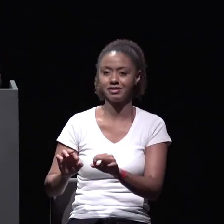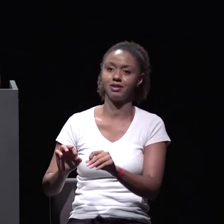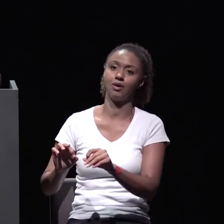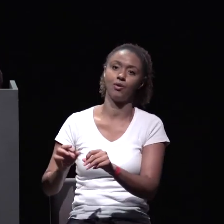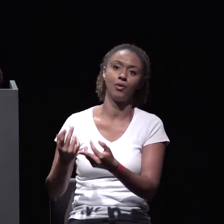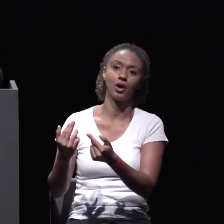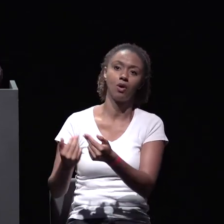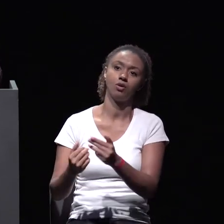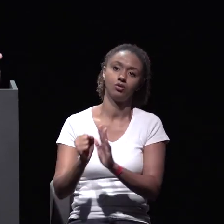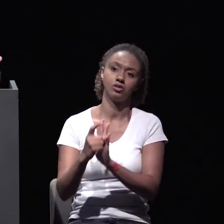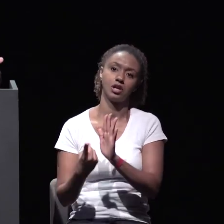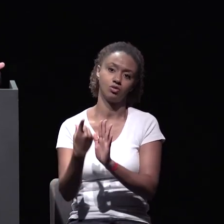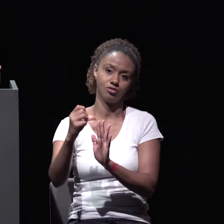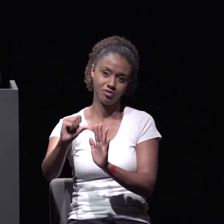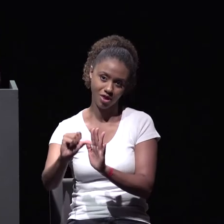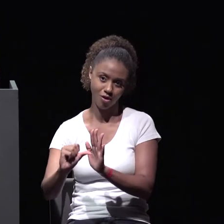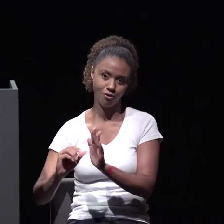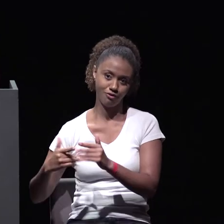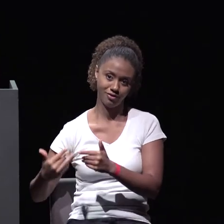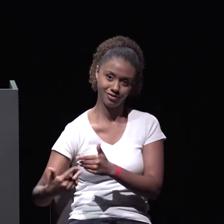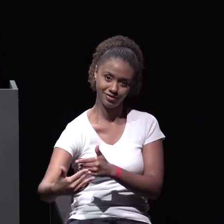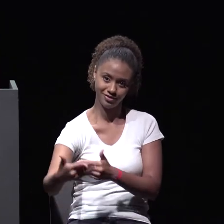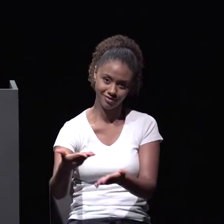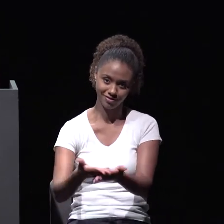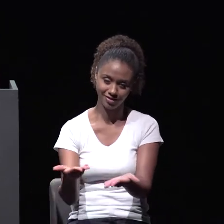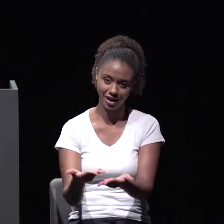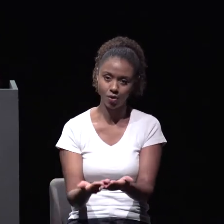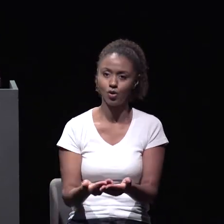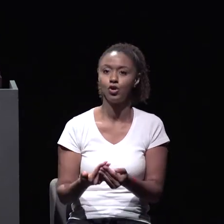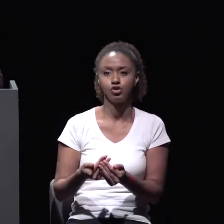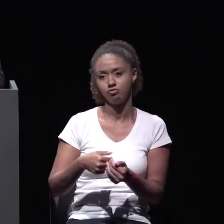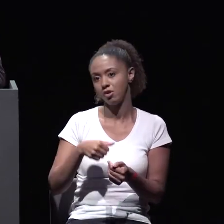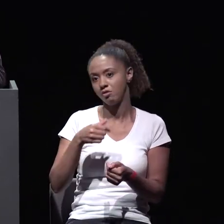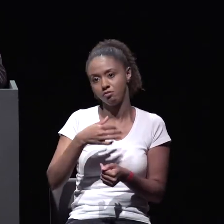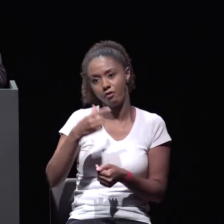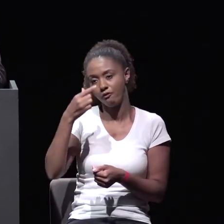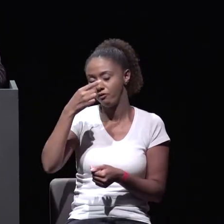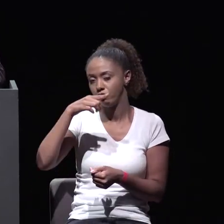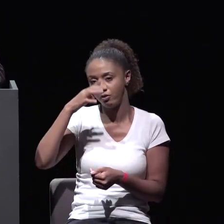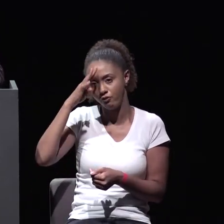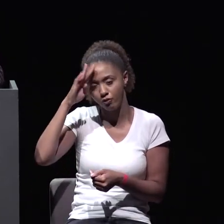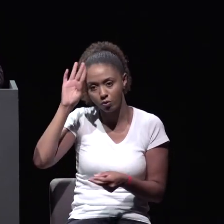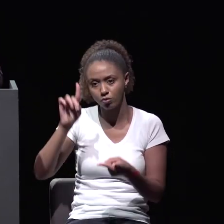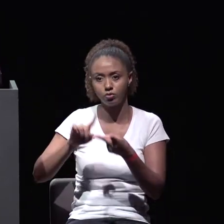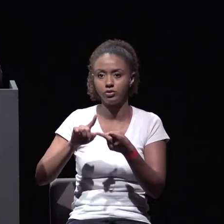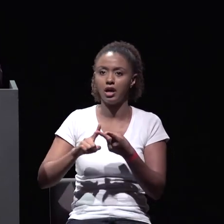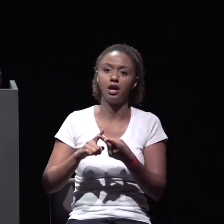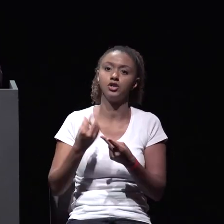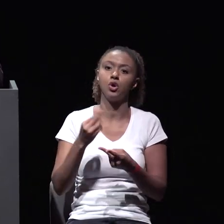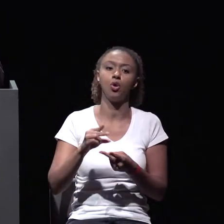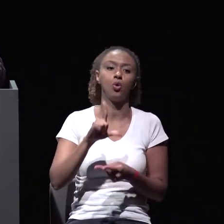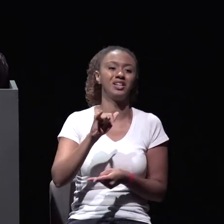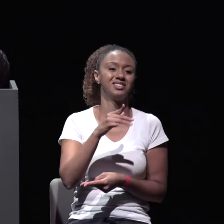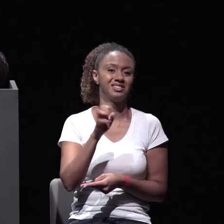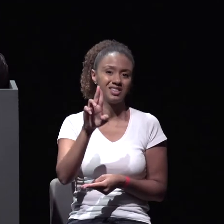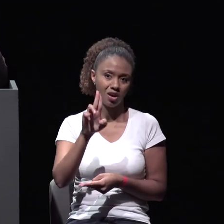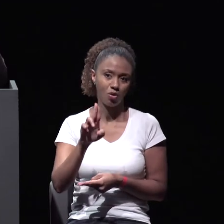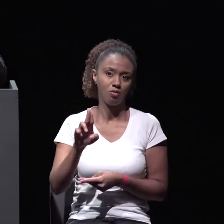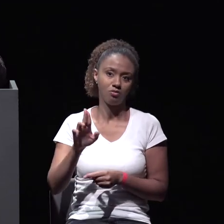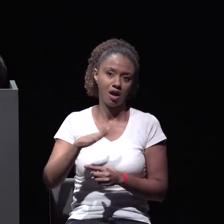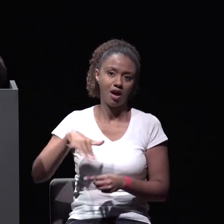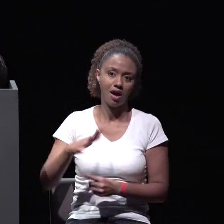do século 19 de 1930 na academia quanto nos liceus de artes e ofícios de registro no sistema